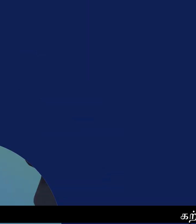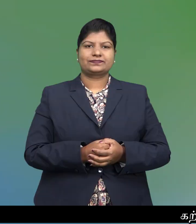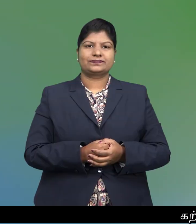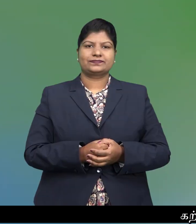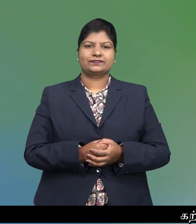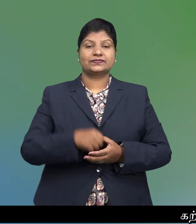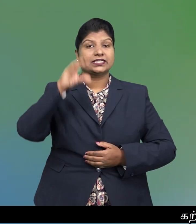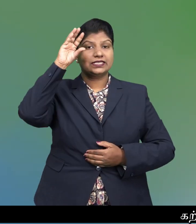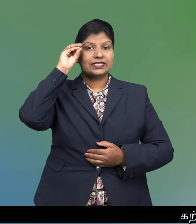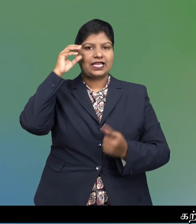கற்றுக்கொள்வீர்கள்,